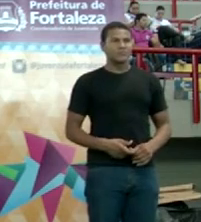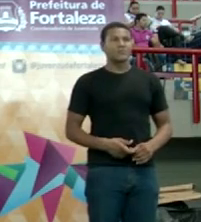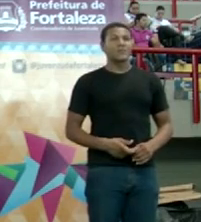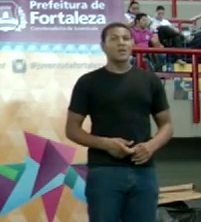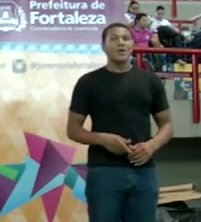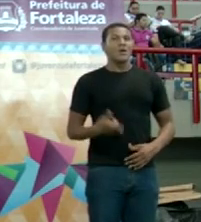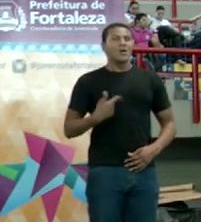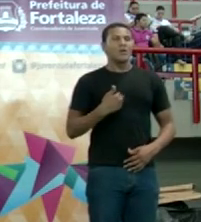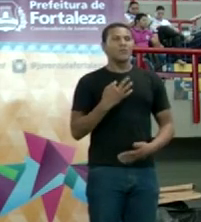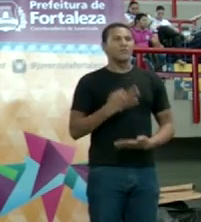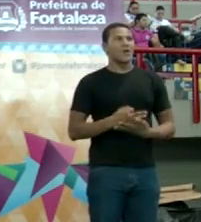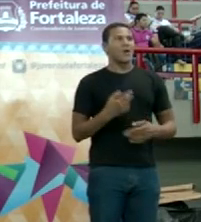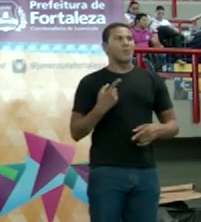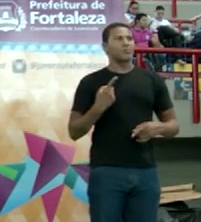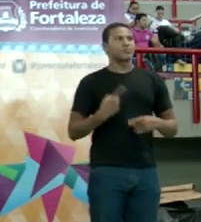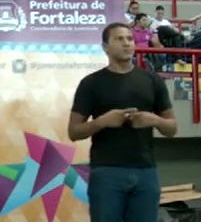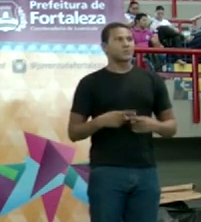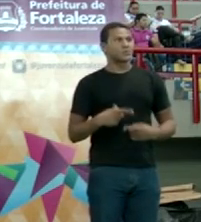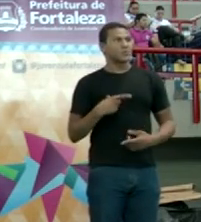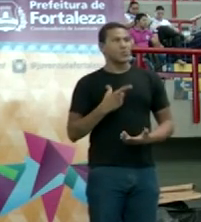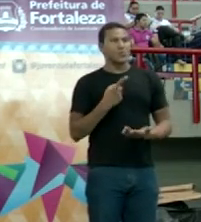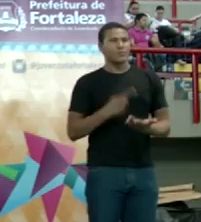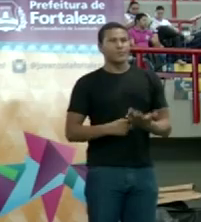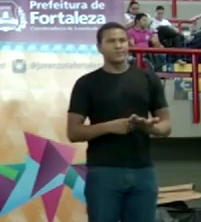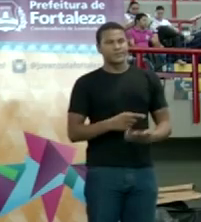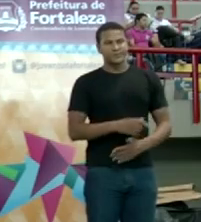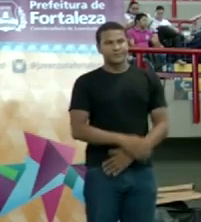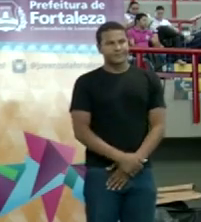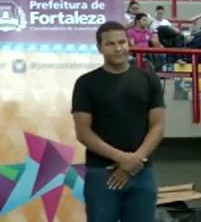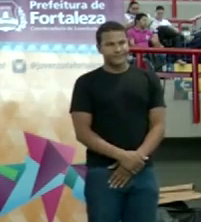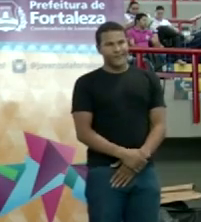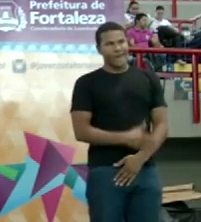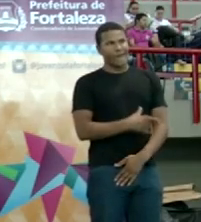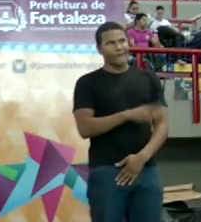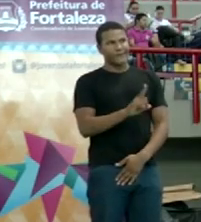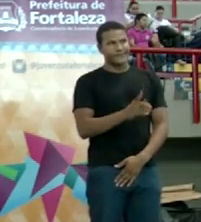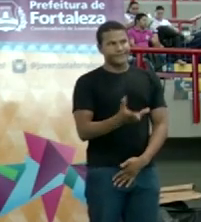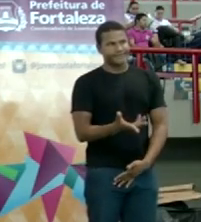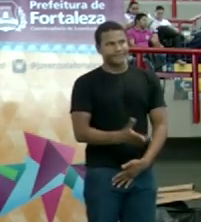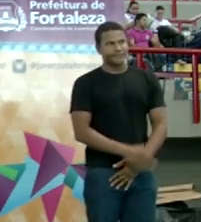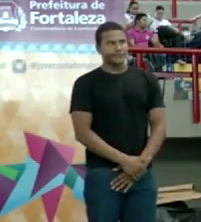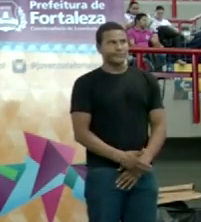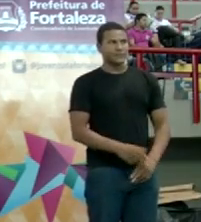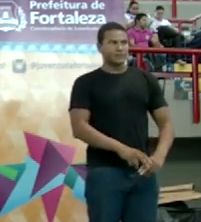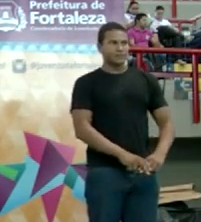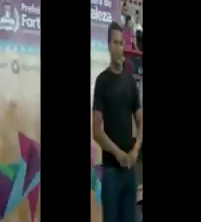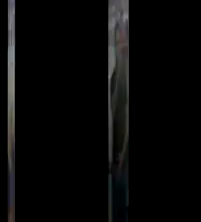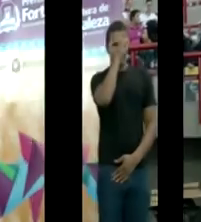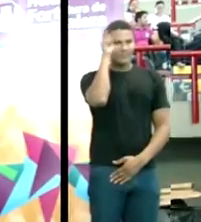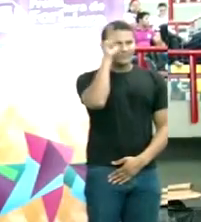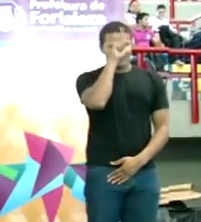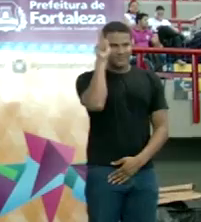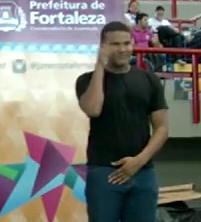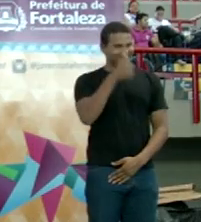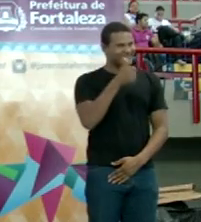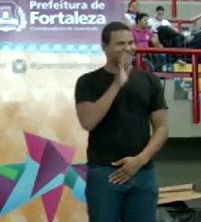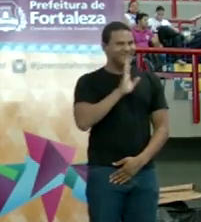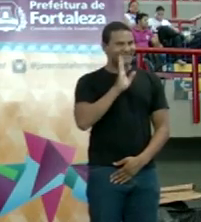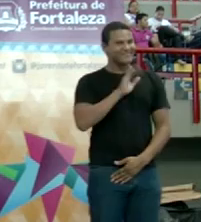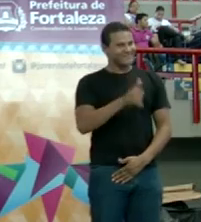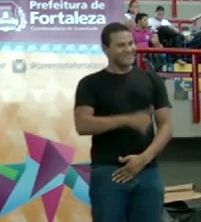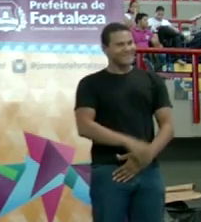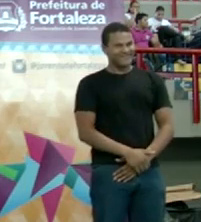Entretanto, alguma medida urgente e eficaz deve ser tomada